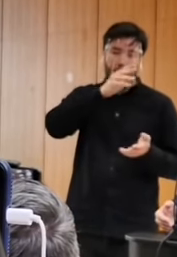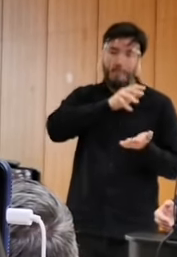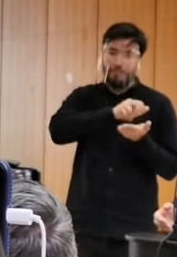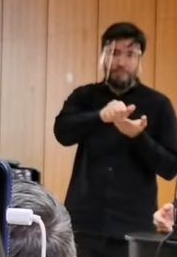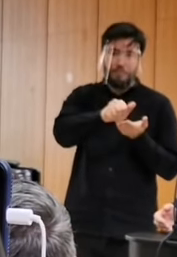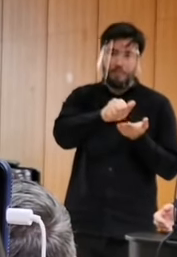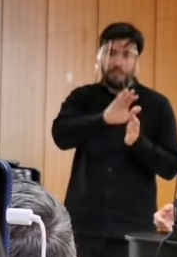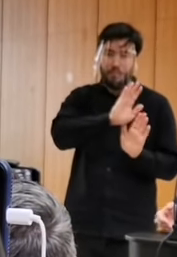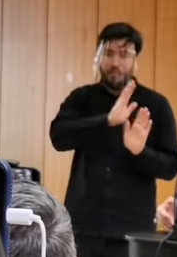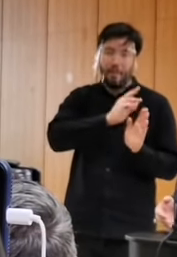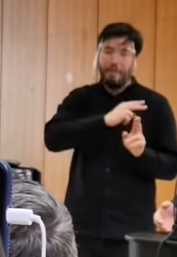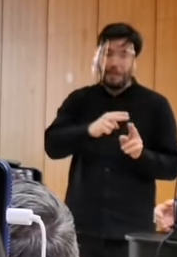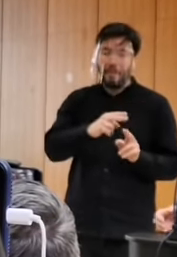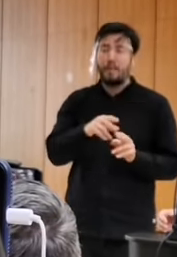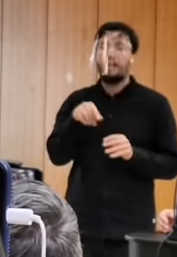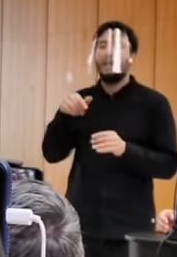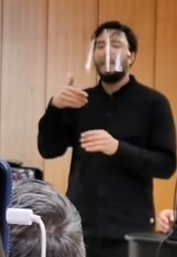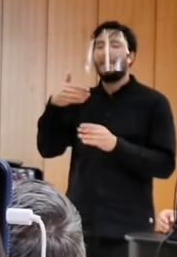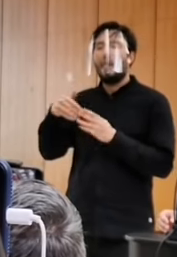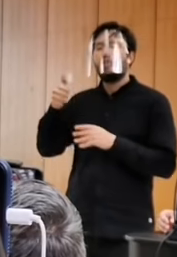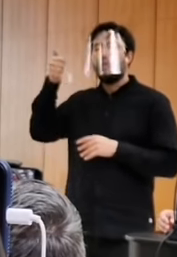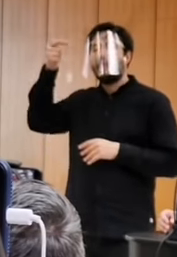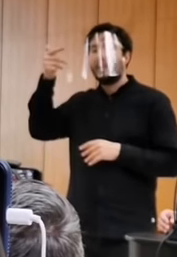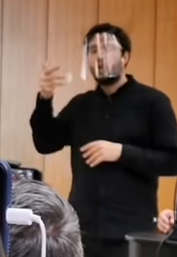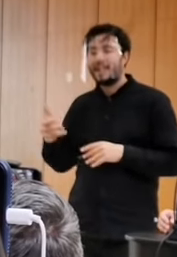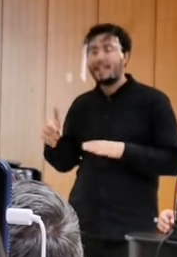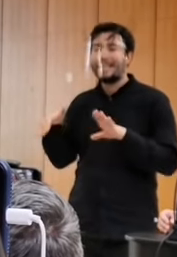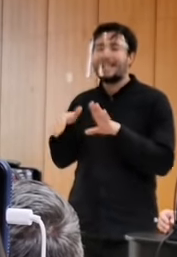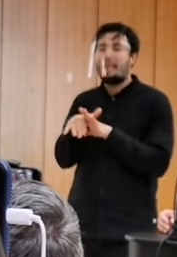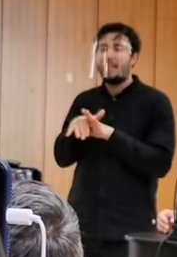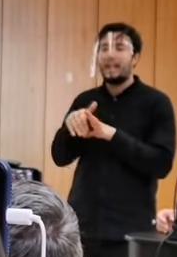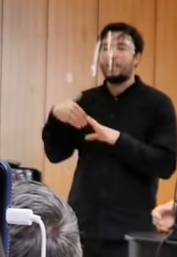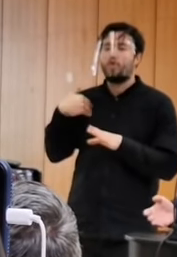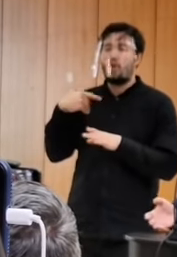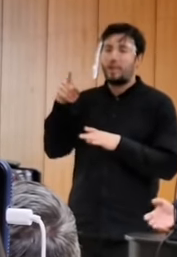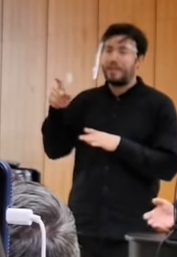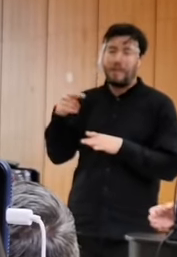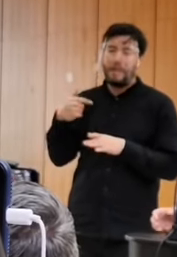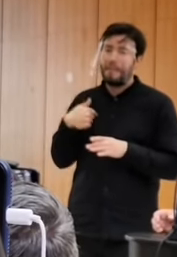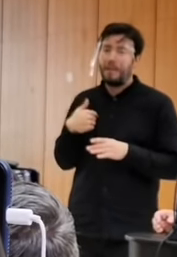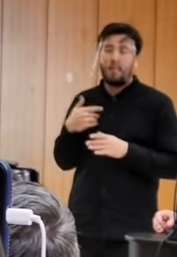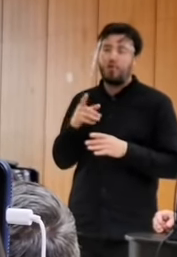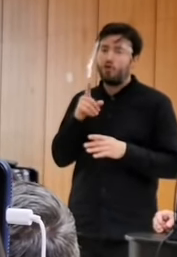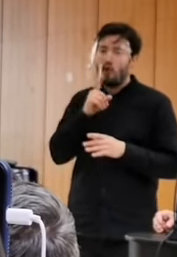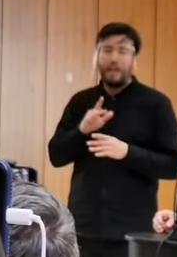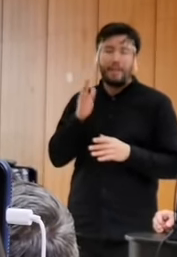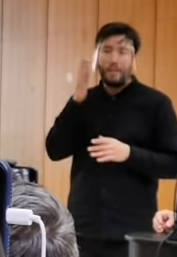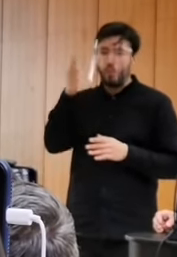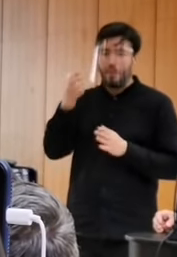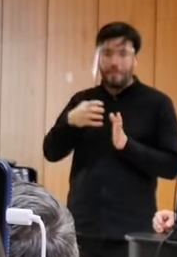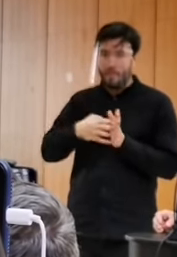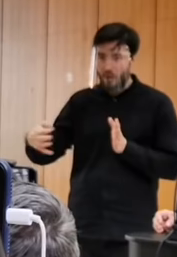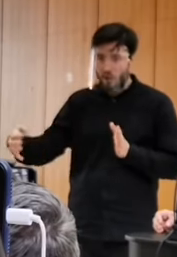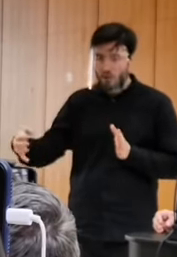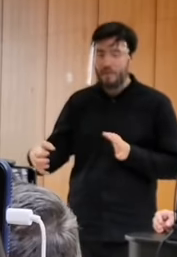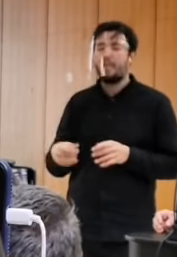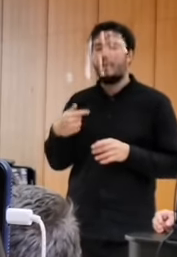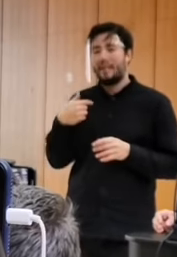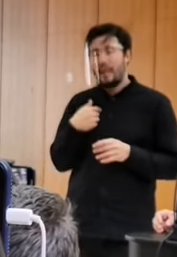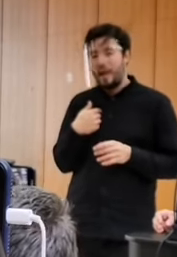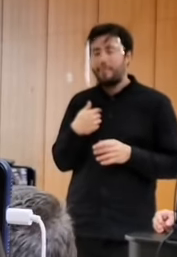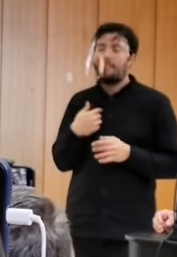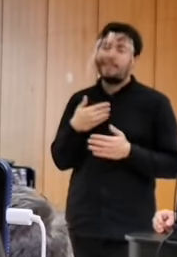ďalej v rámci tej prioritizácie zamestnancov školstva nebudeme bohužiaľ pokračovať. Ja sa aj napriek